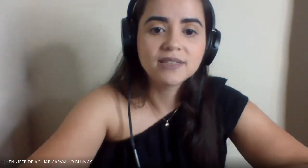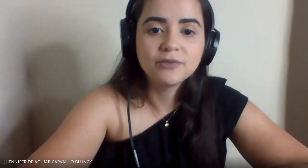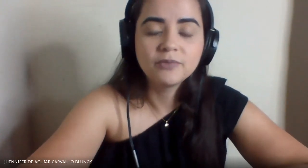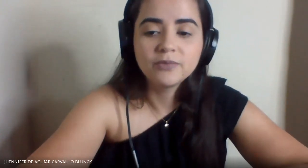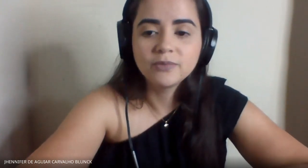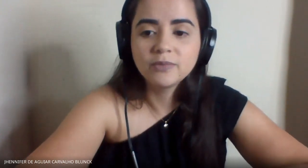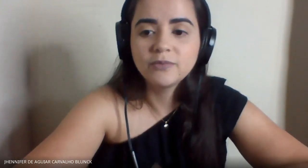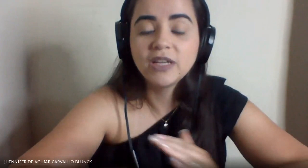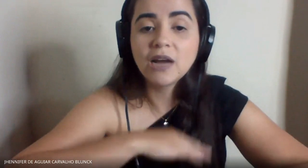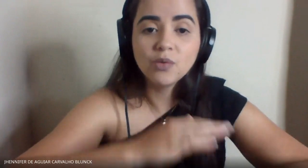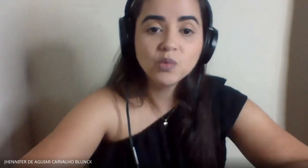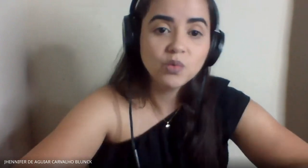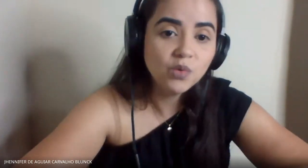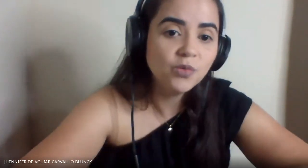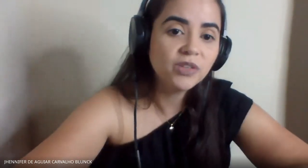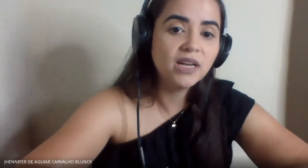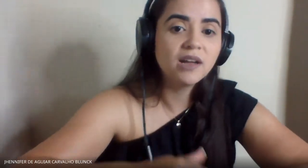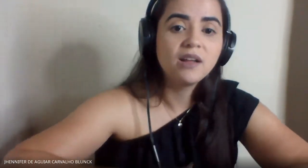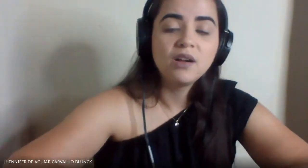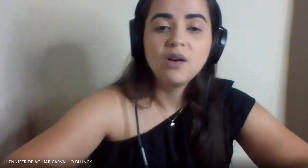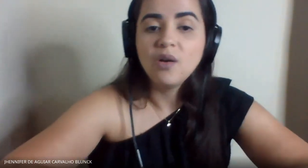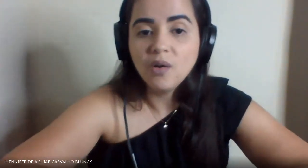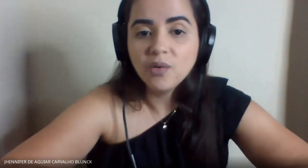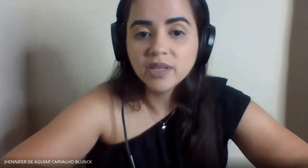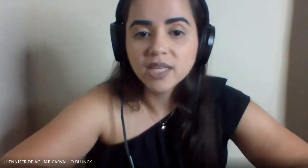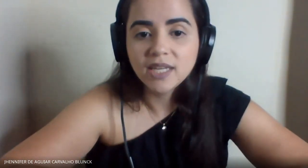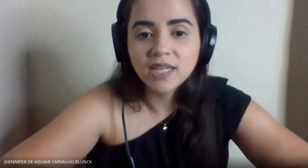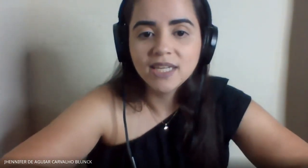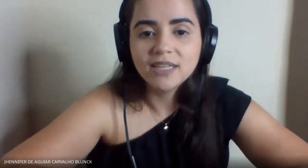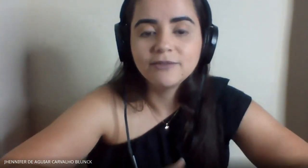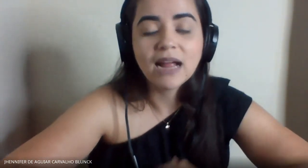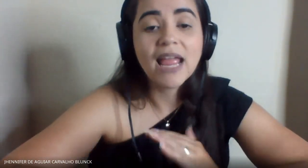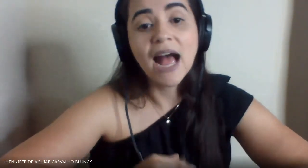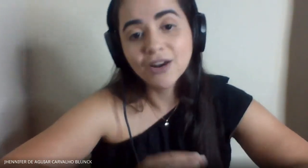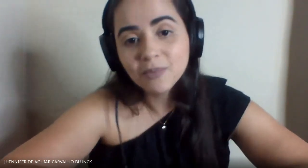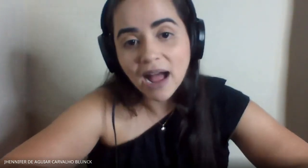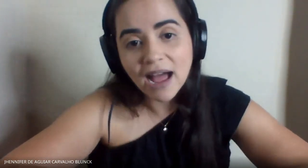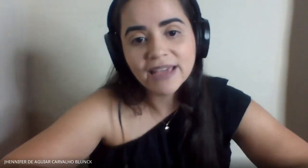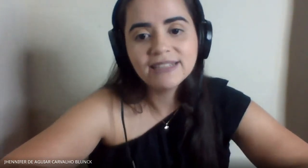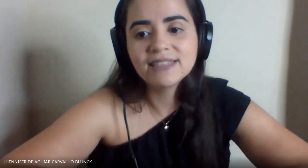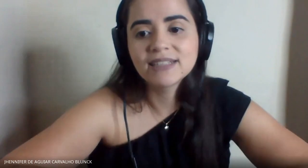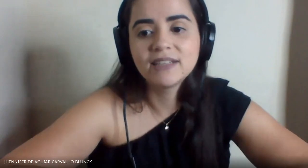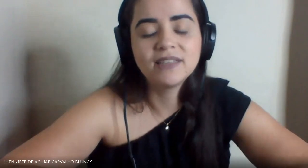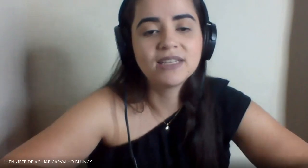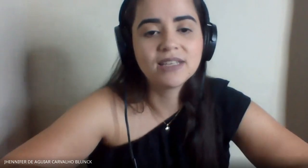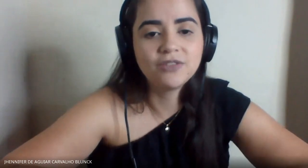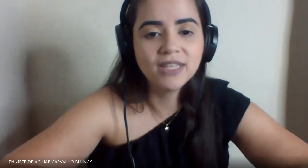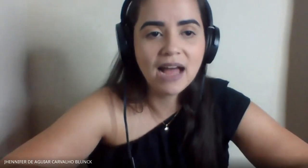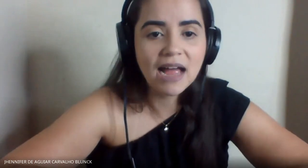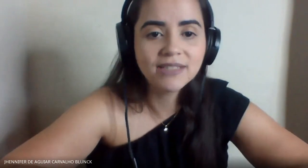vocês ficaram com dúvida ou que erraram mais